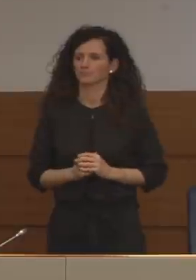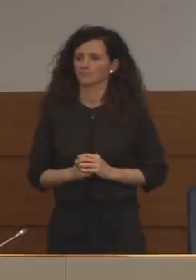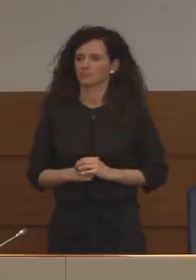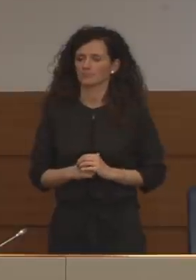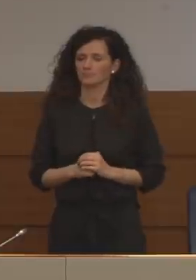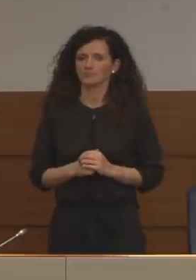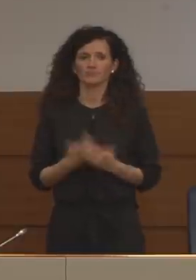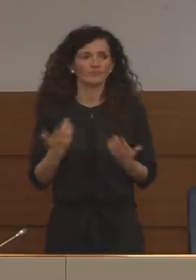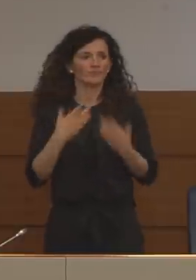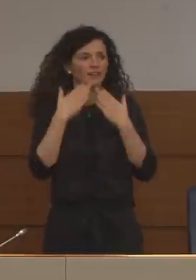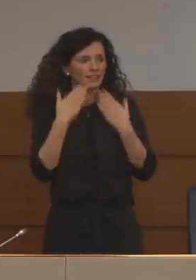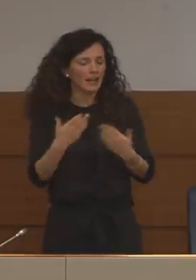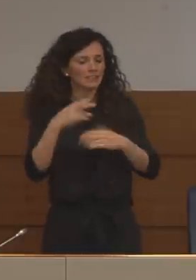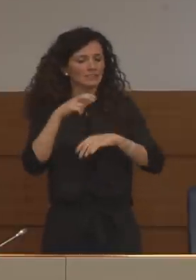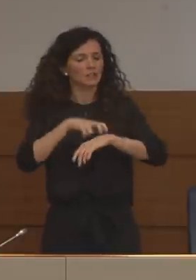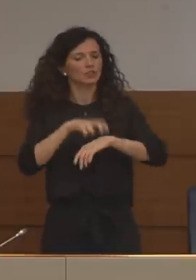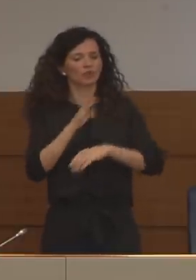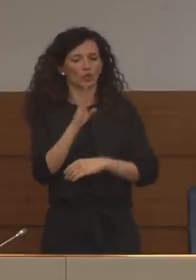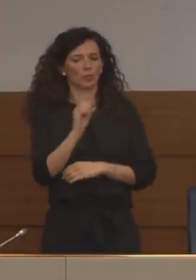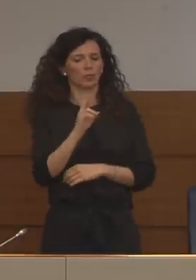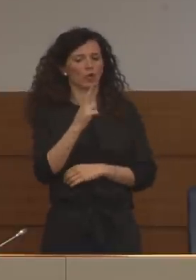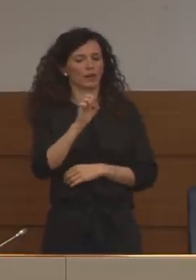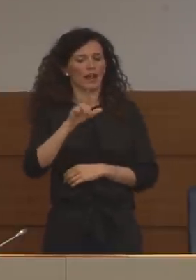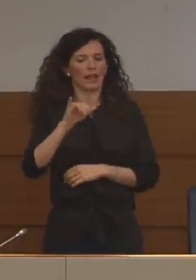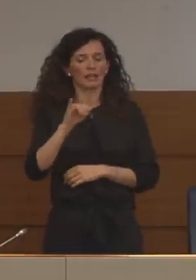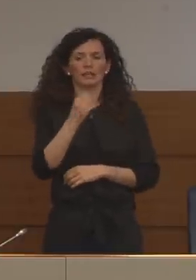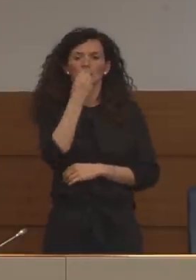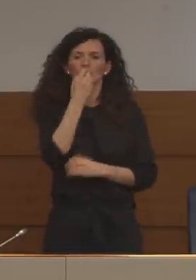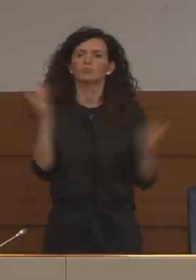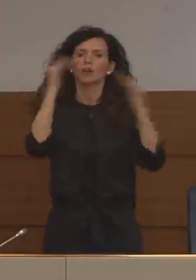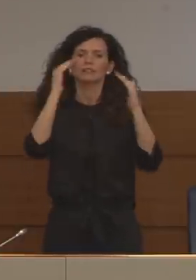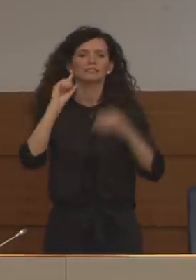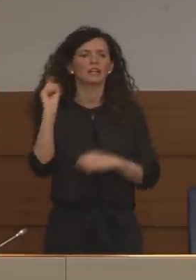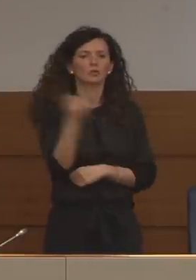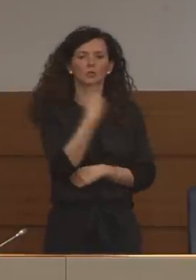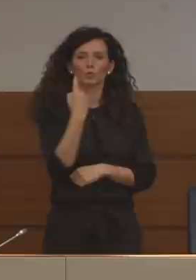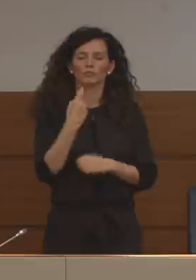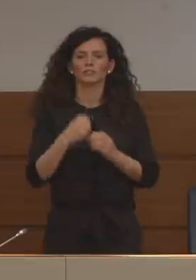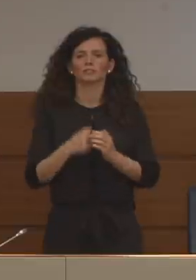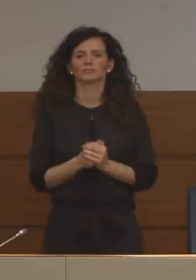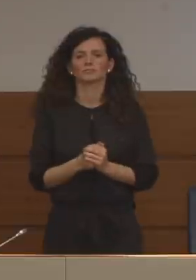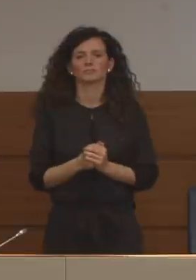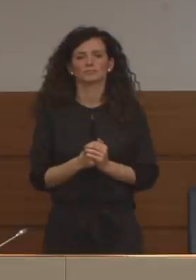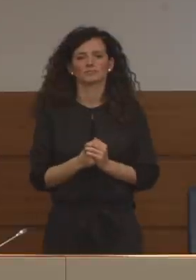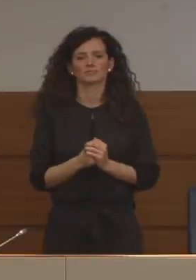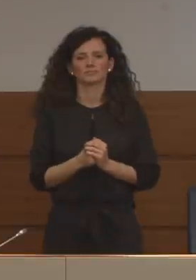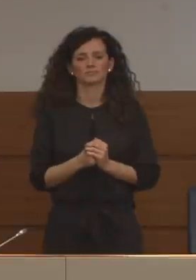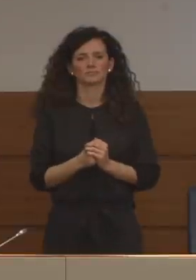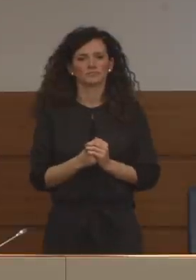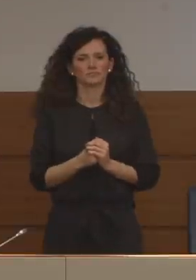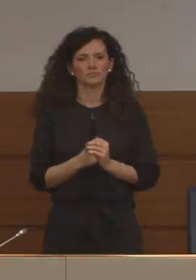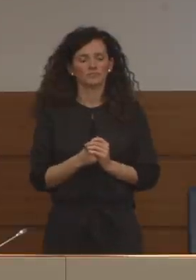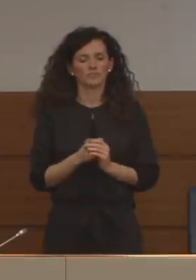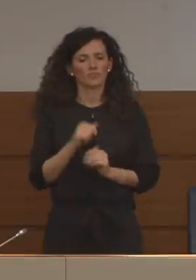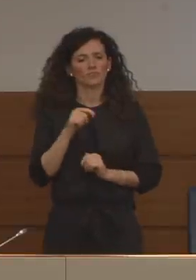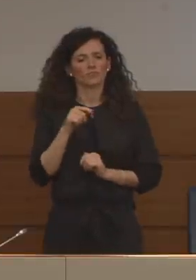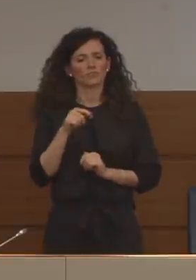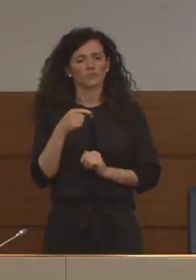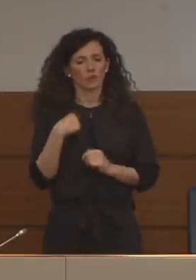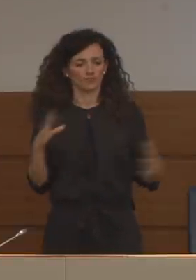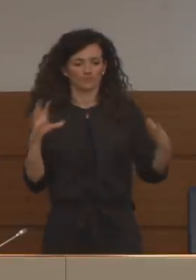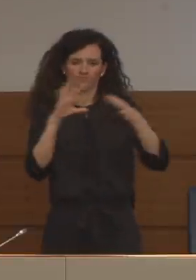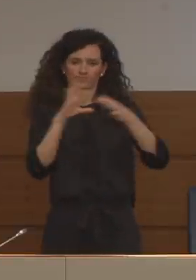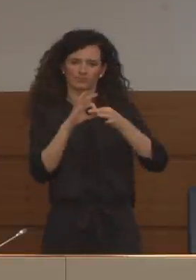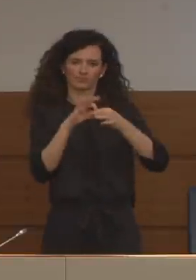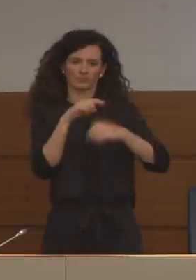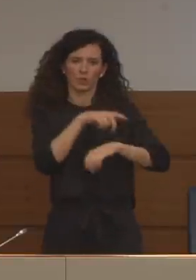grazie a dottor borrelli e buonasera a tutti riprende esattamente quel che il dottor borrelli ha